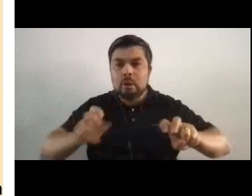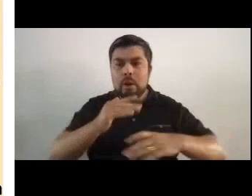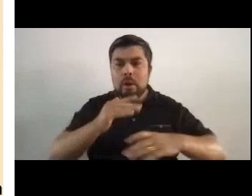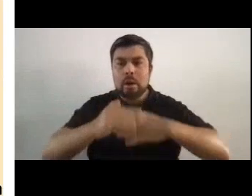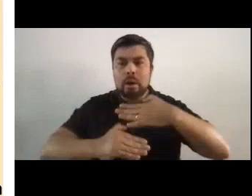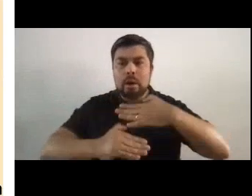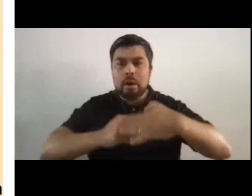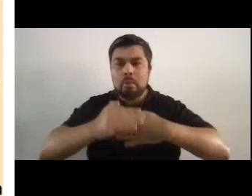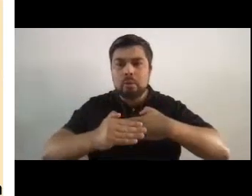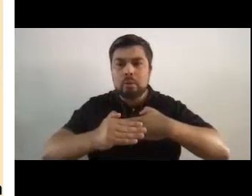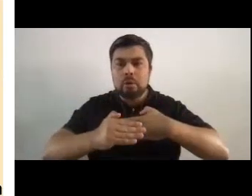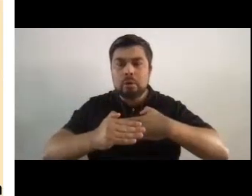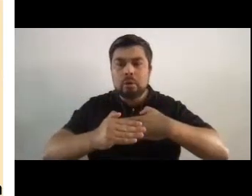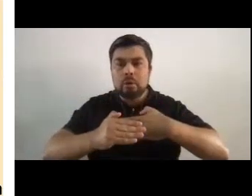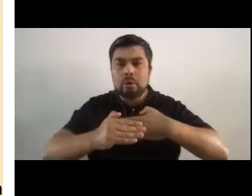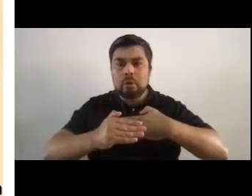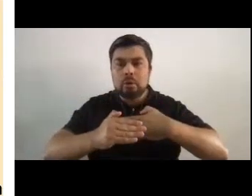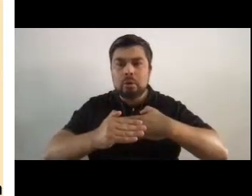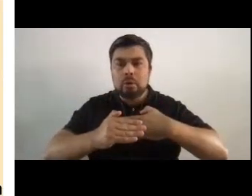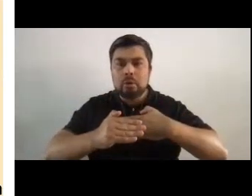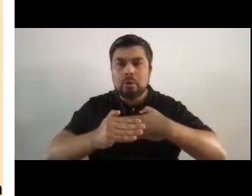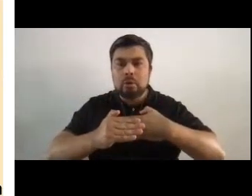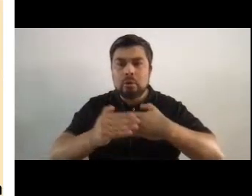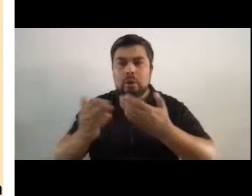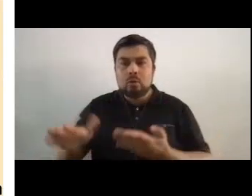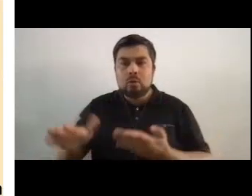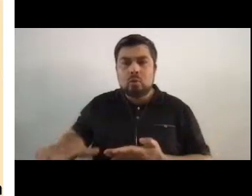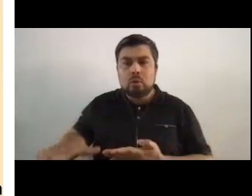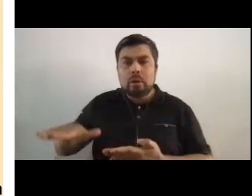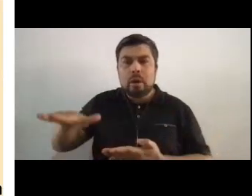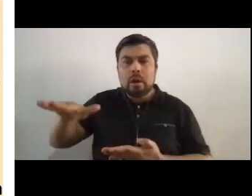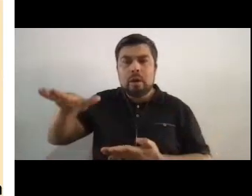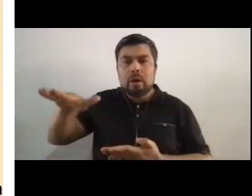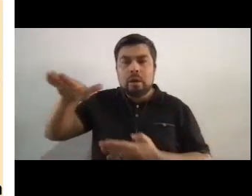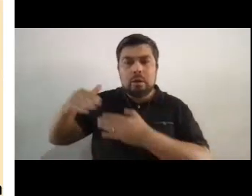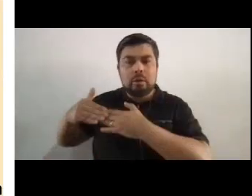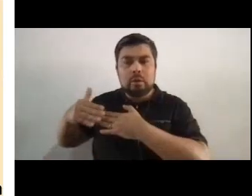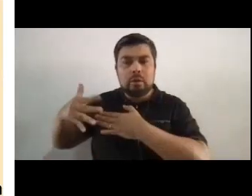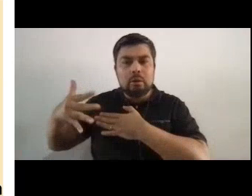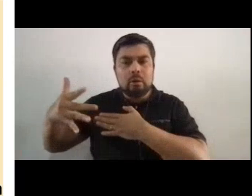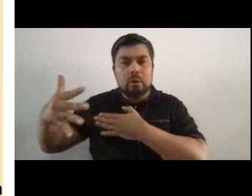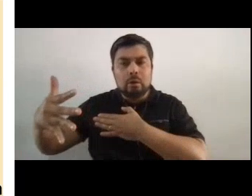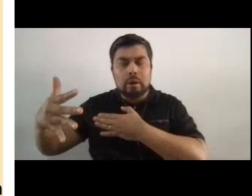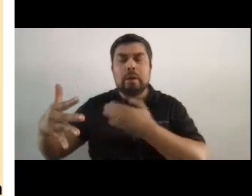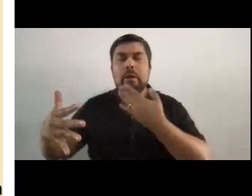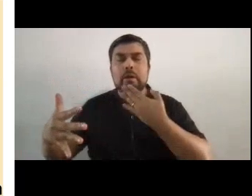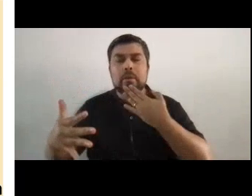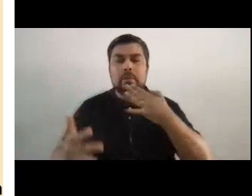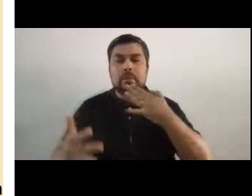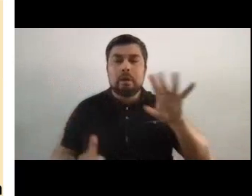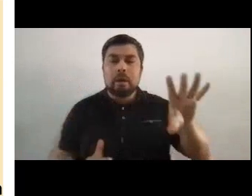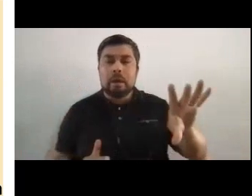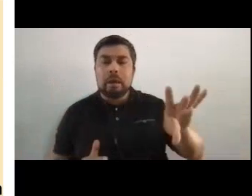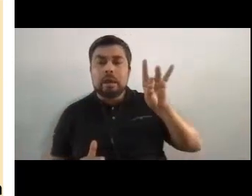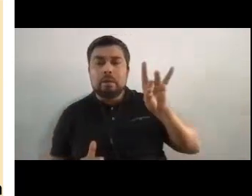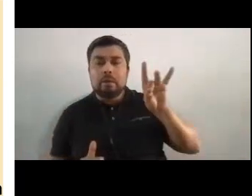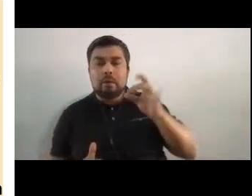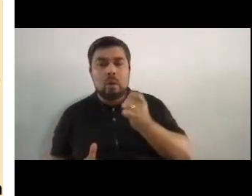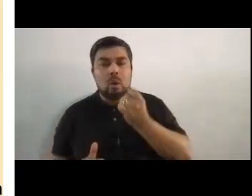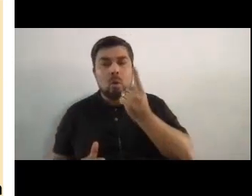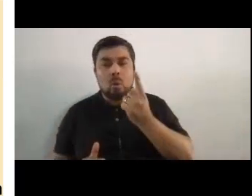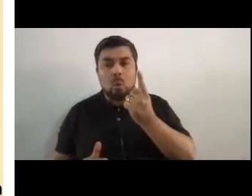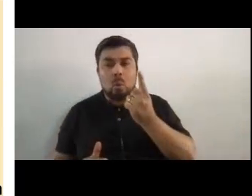sus trayectorias, y al mismo tiempo poder identificar cuáles eran algunos de los puntos centrales de sus